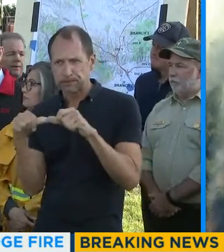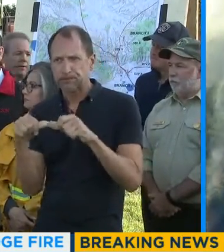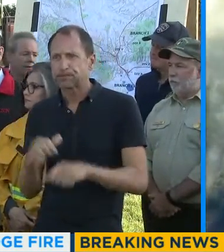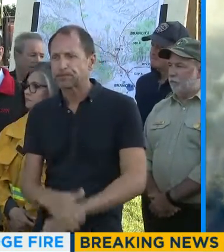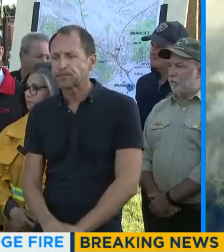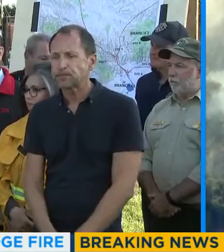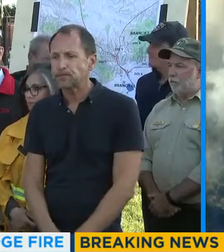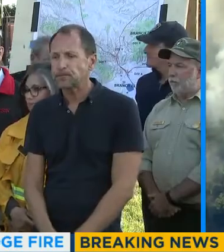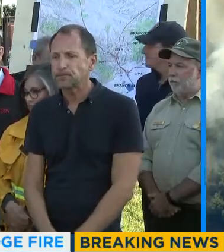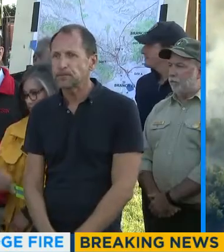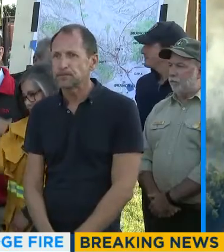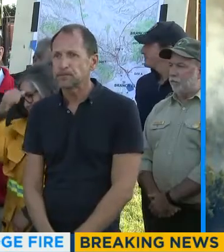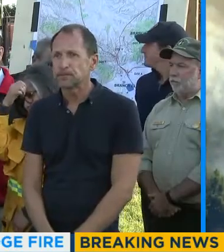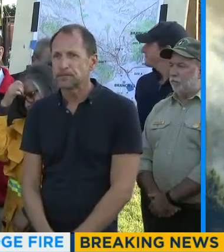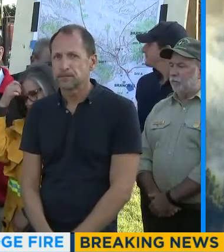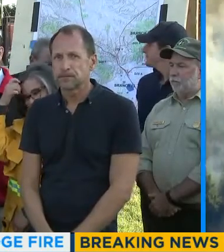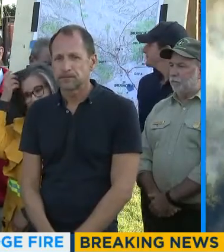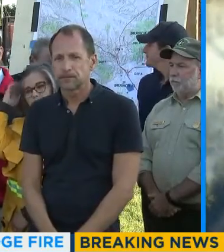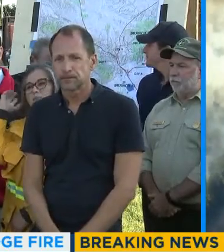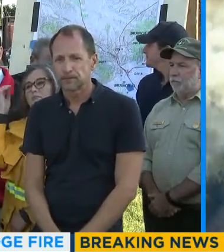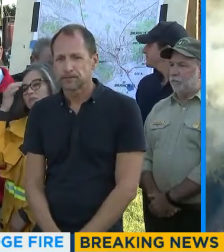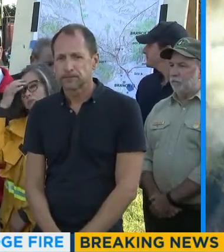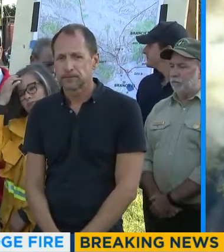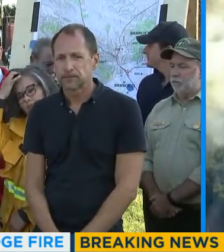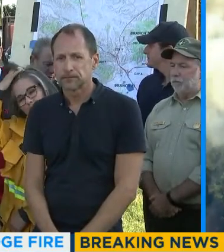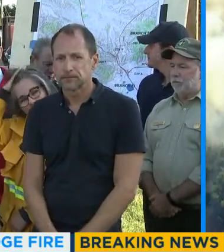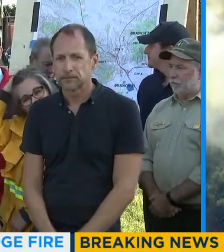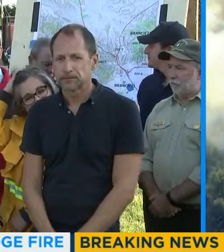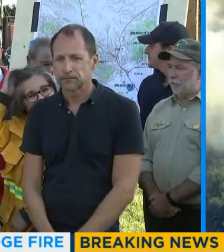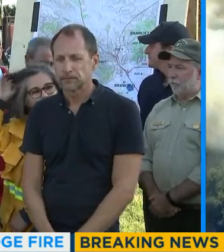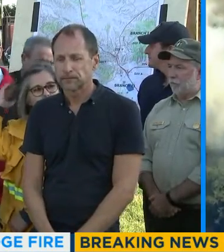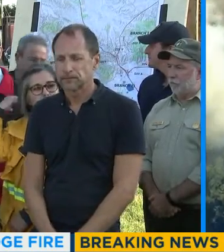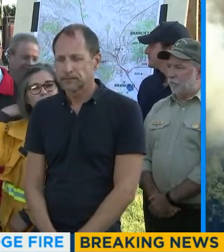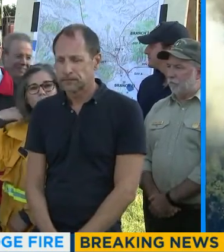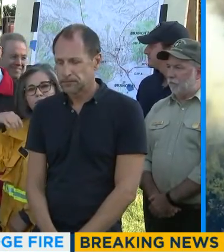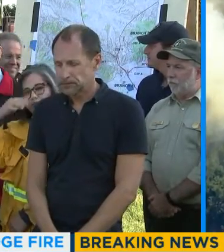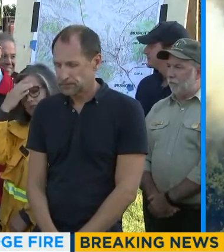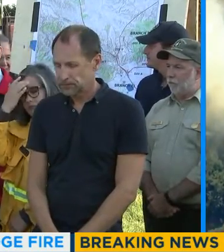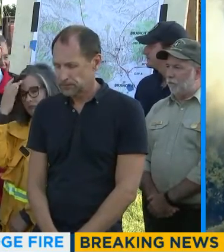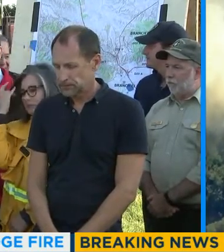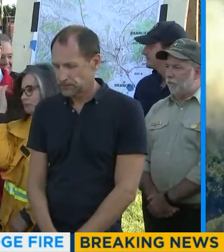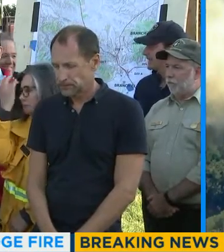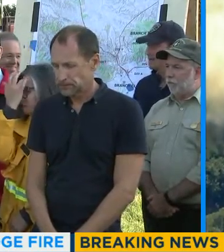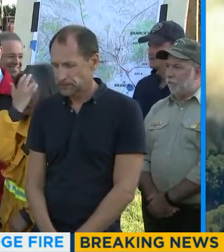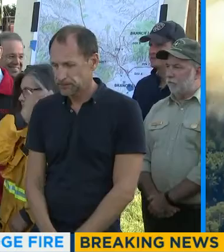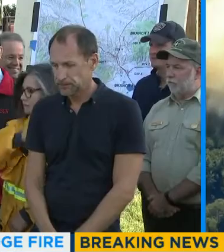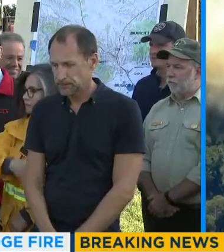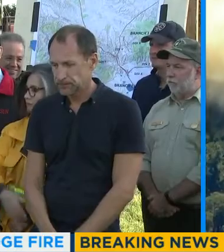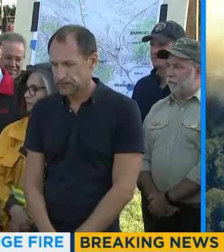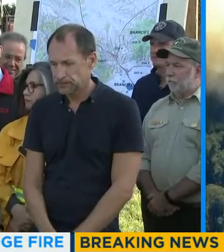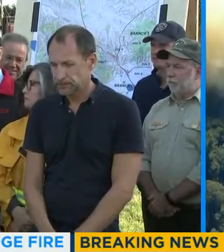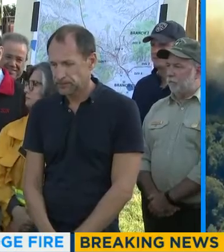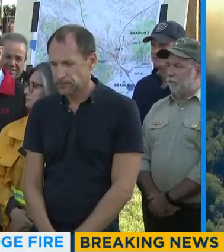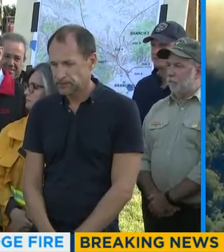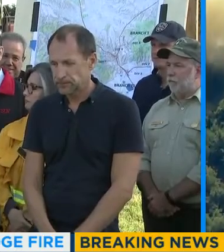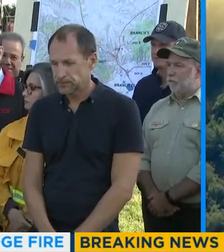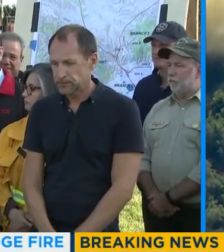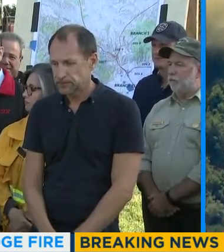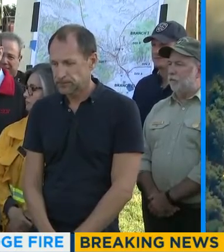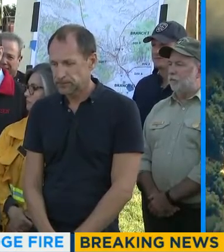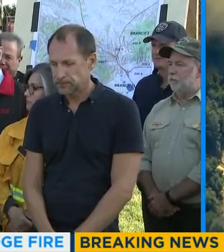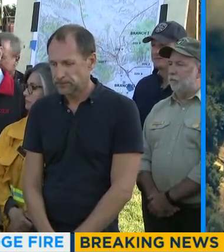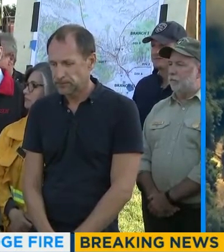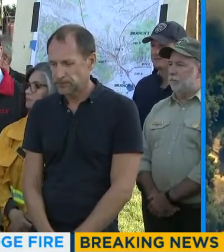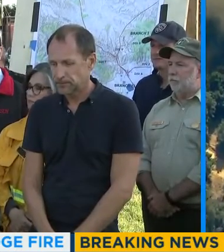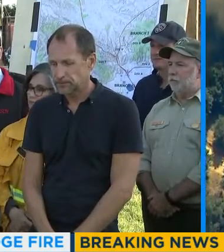váyase. Tenemos una cantidad de nuevos centros de evacuación abiertos. Usted puede ver una lista completa